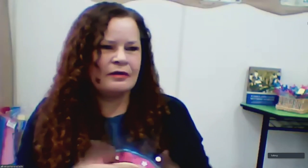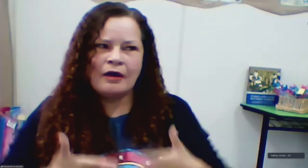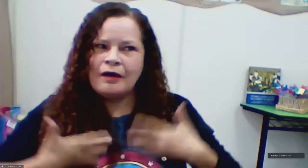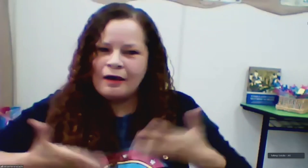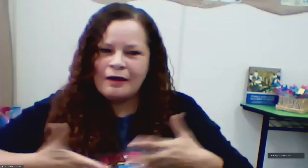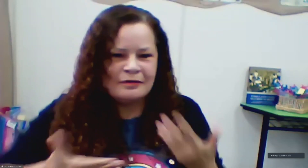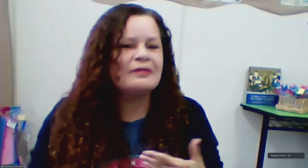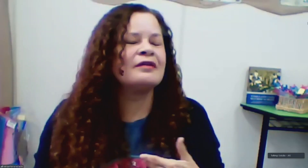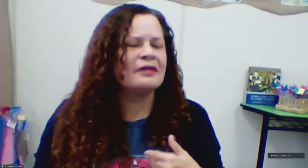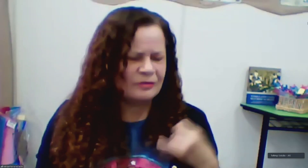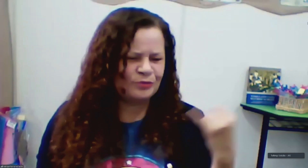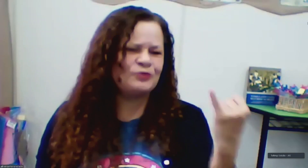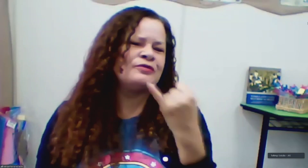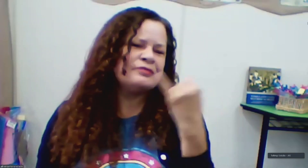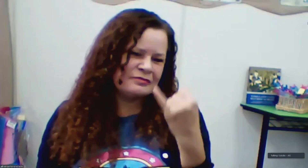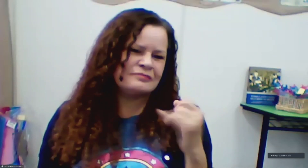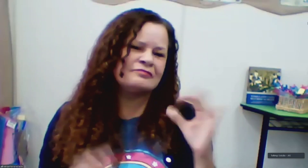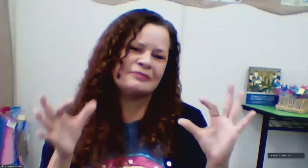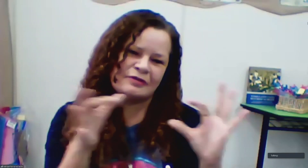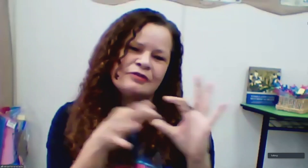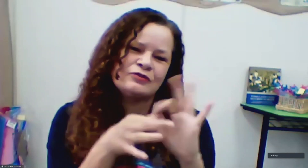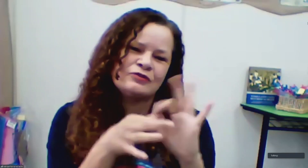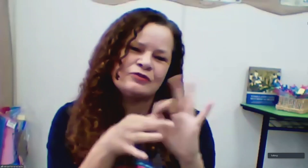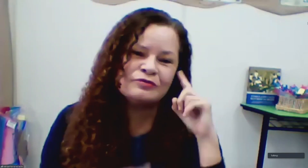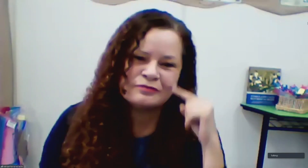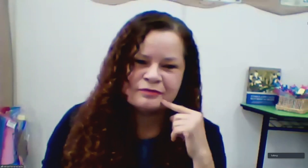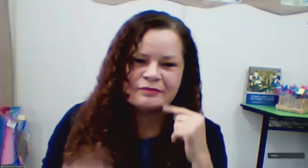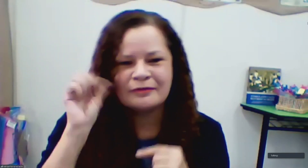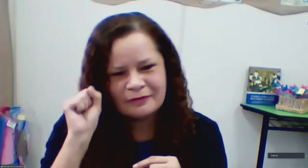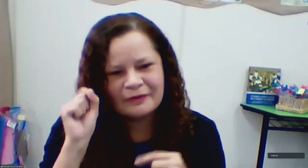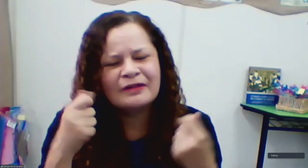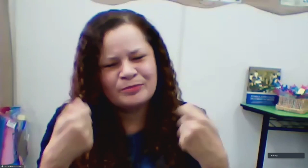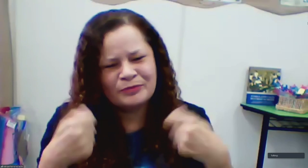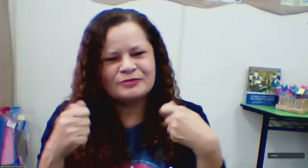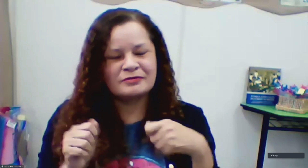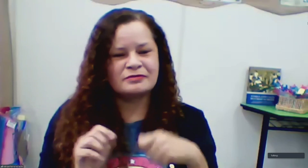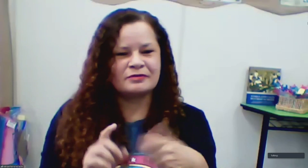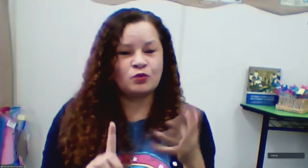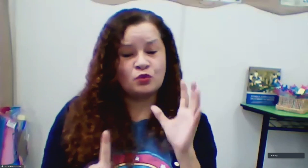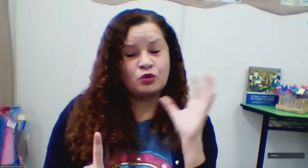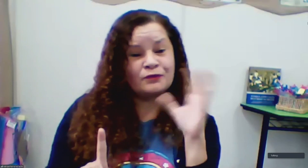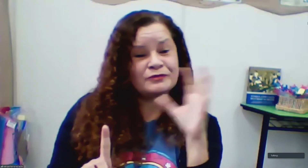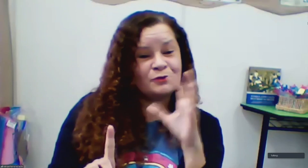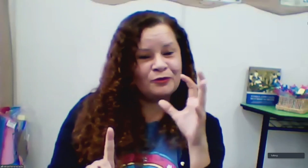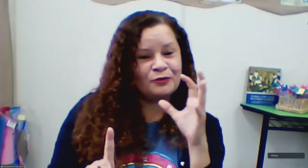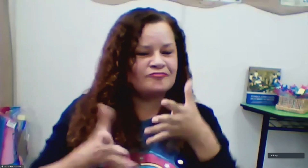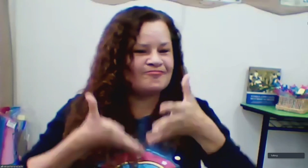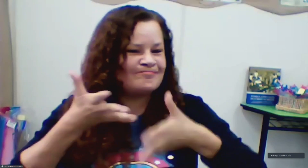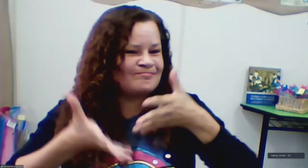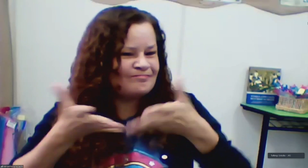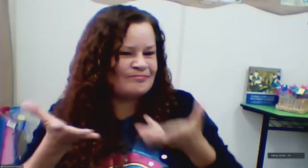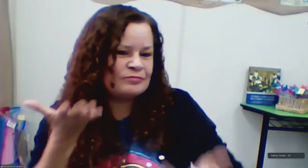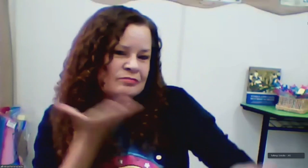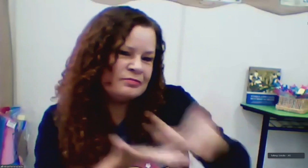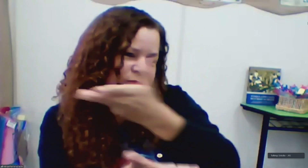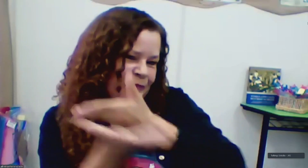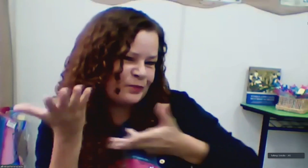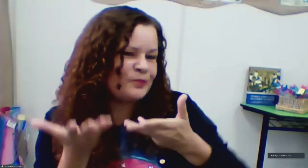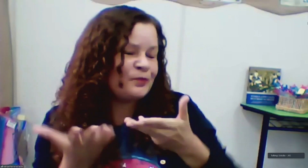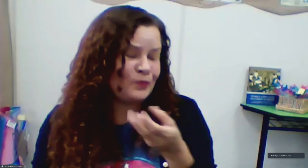nós conversamos, interagimos, e isso traz uma felicidade e é muito importante. Surdo ouvinte, sim,